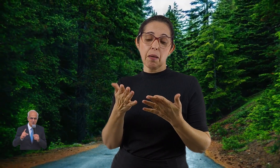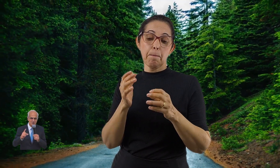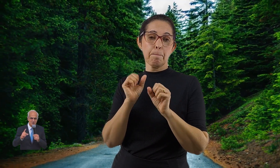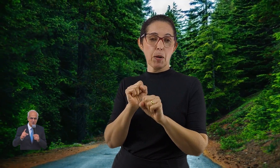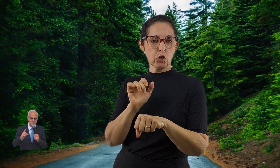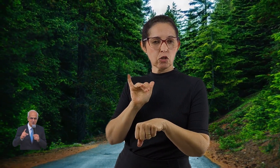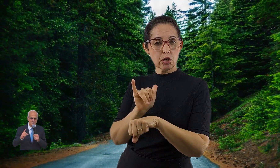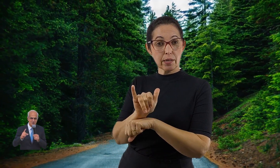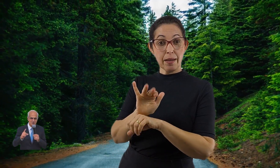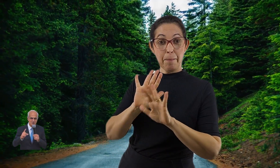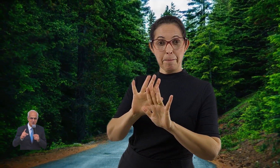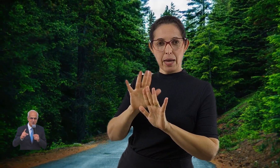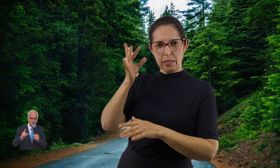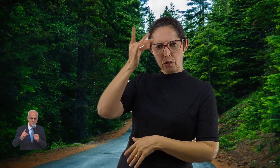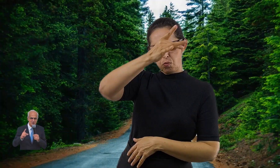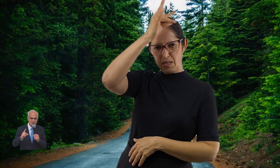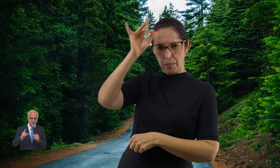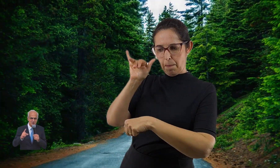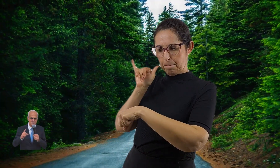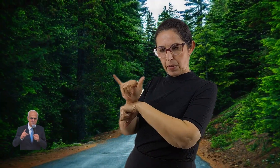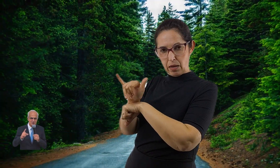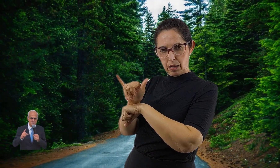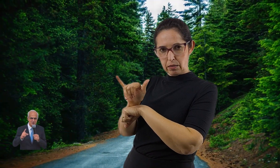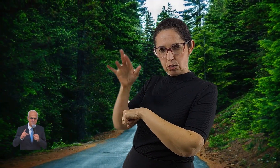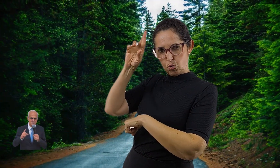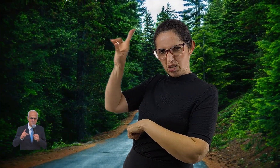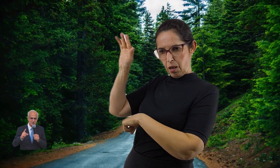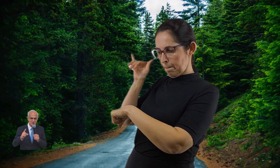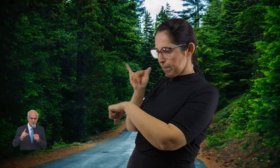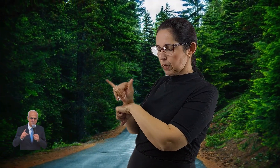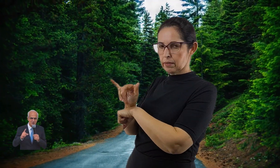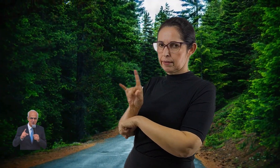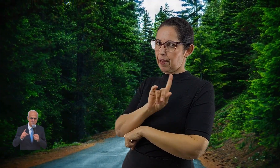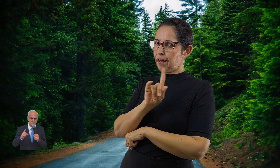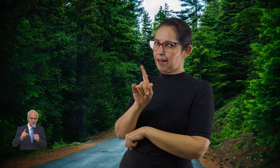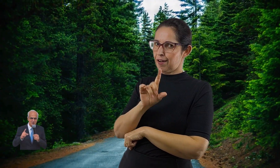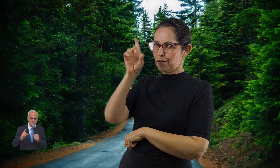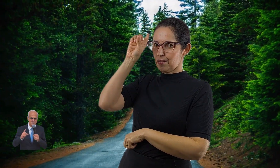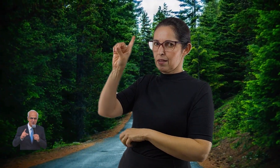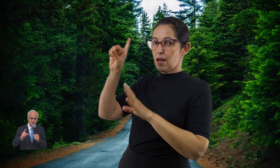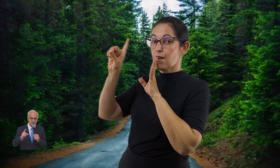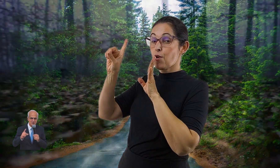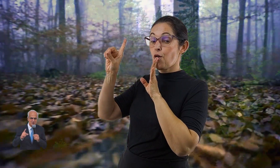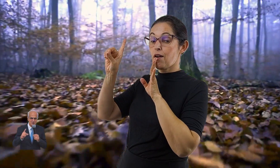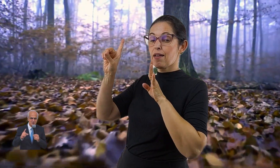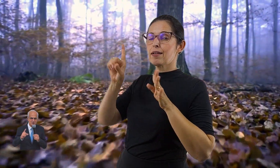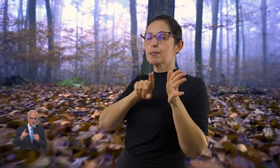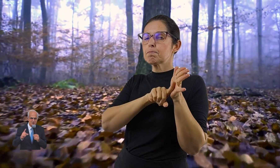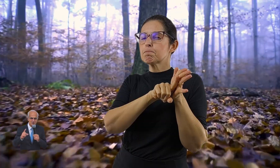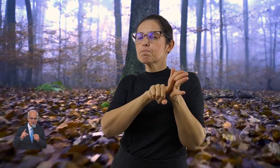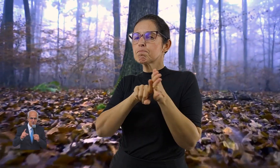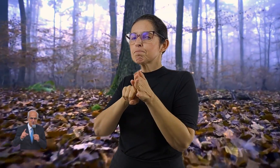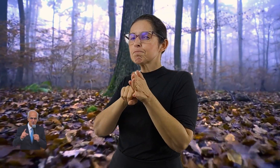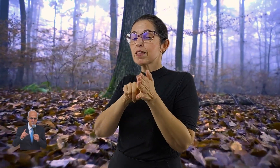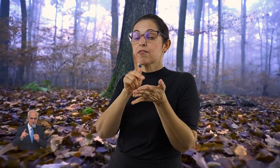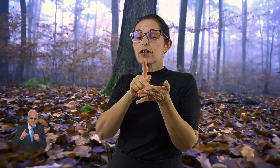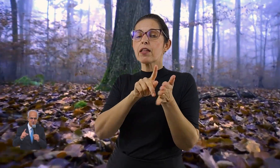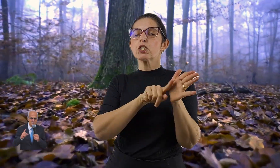não pode enganar o Espírito Santo, você não pode enganar o Senhor, porque Ele sonda o seu coração, Ele conhece a verdade.